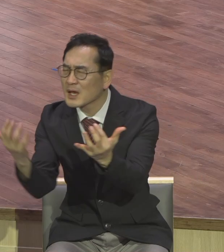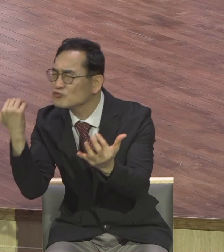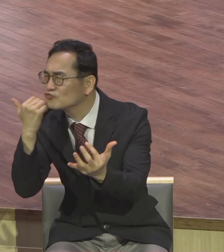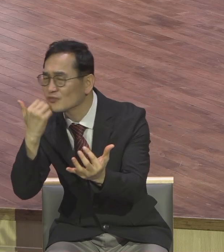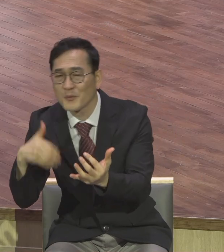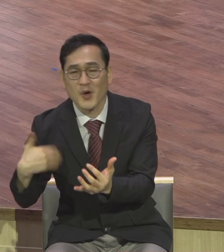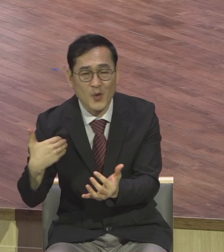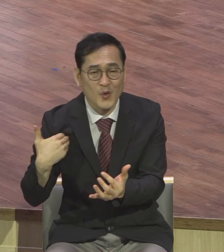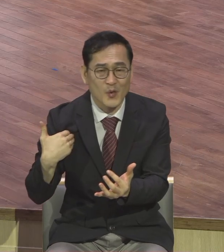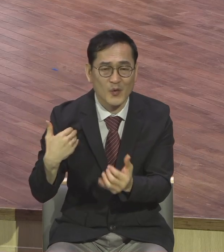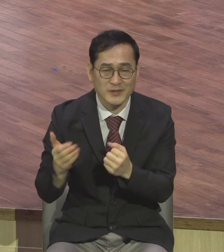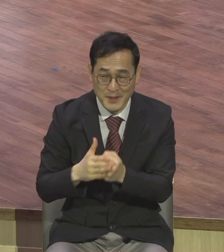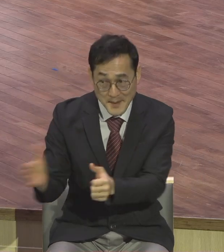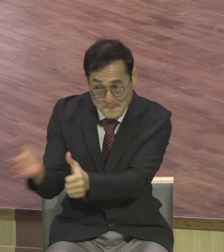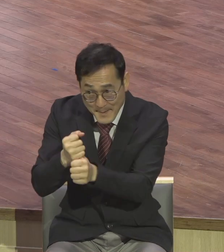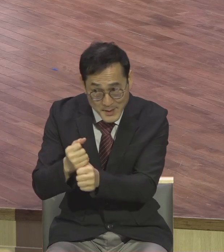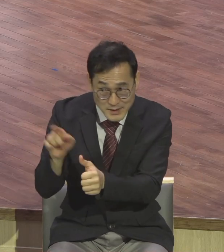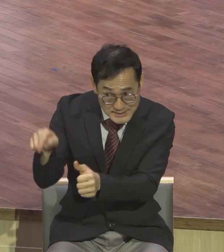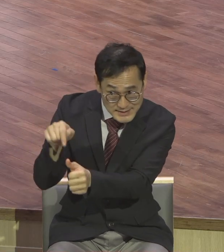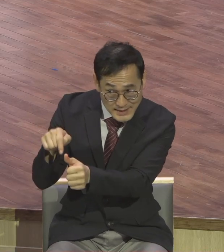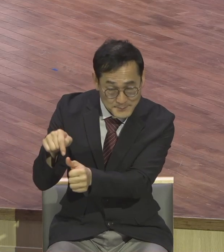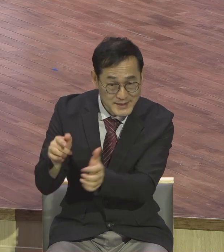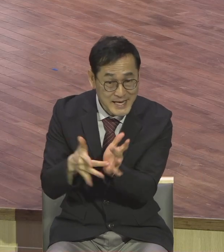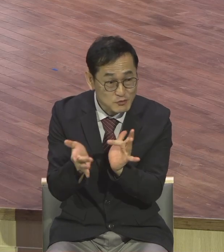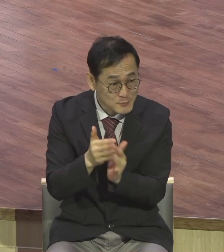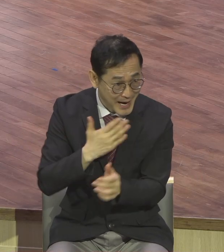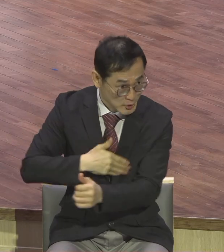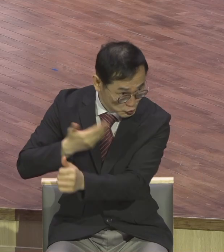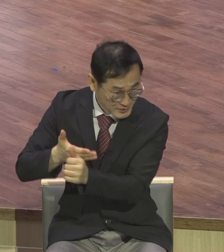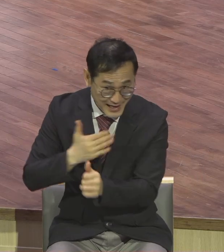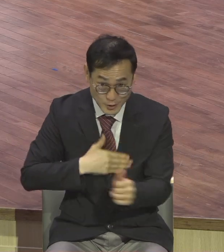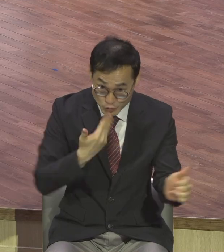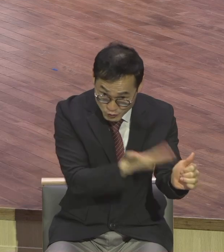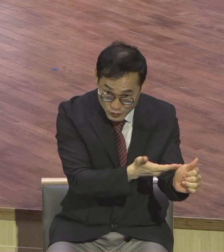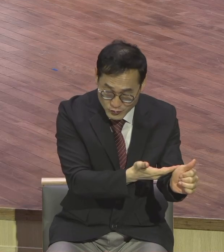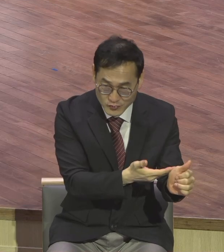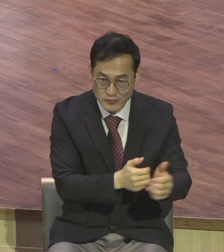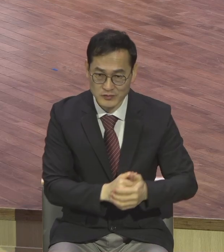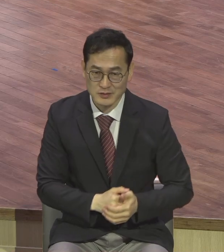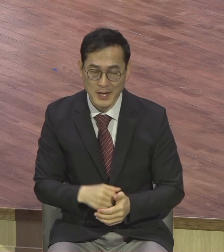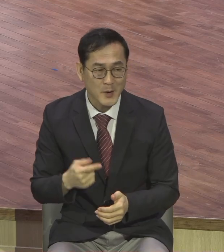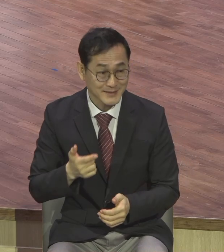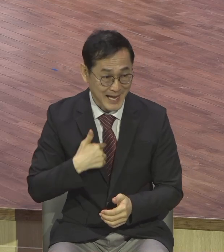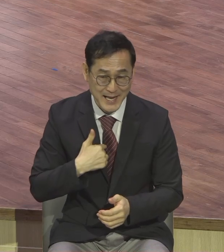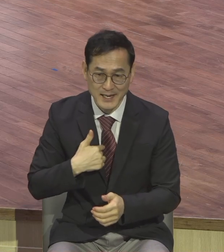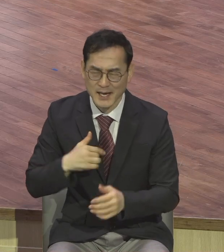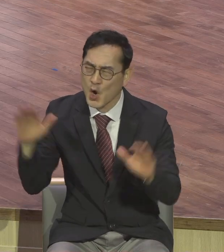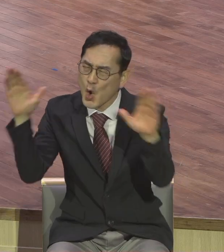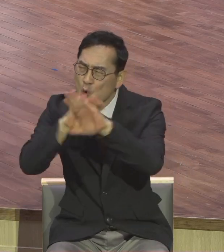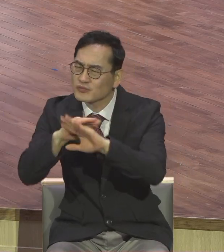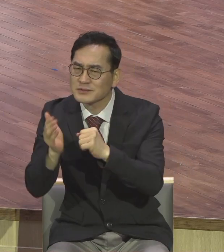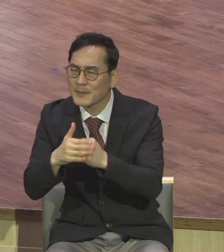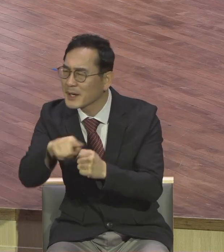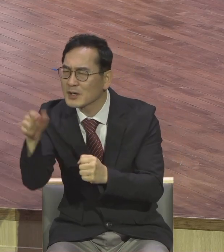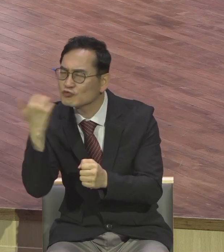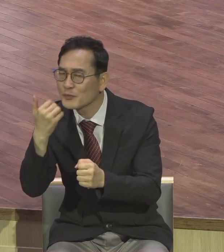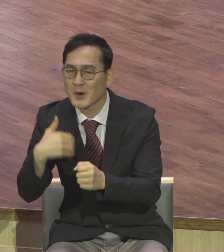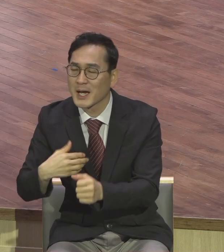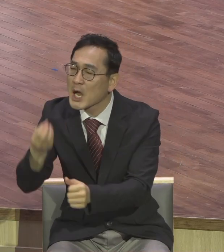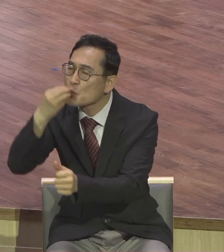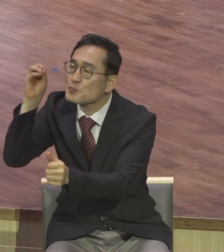계획을 세밀하게 세웠습니다. 이걸 실행합니다. 자신이 입맞춤한다. 어두워서 누가 누군지 모르니까